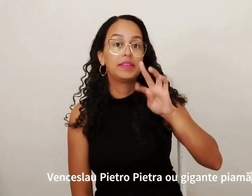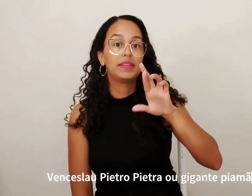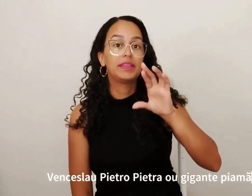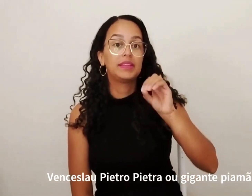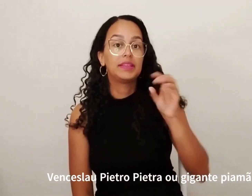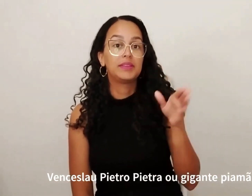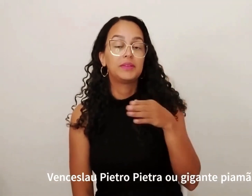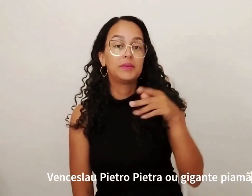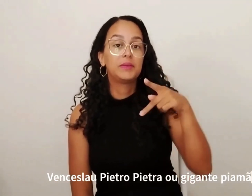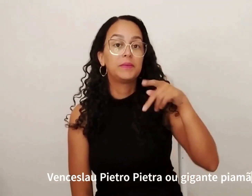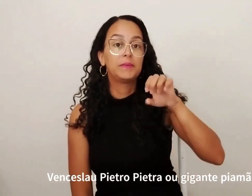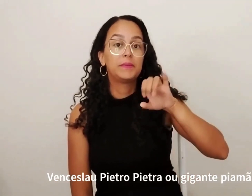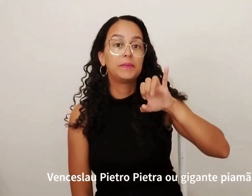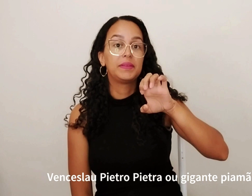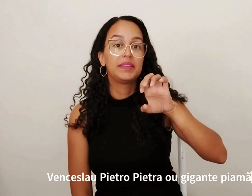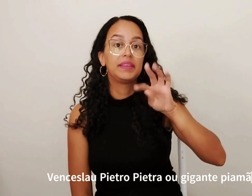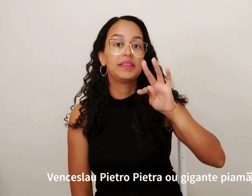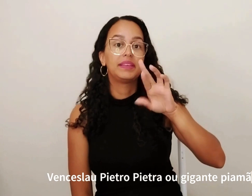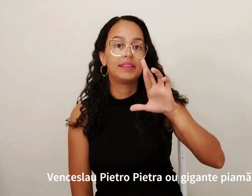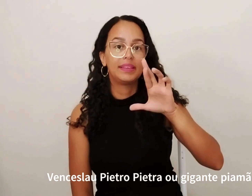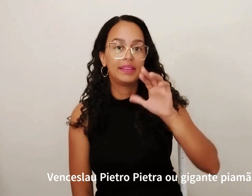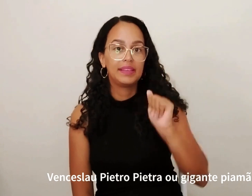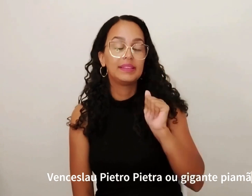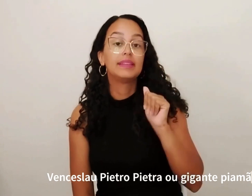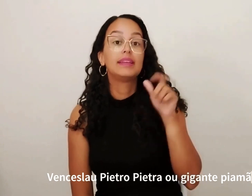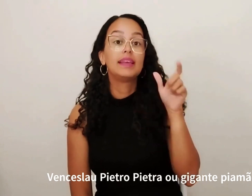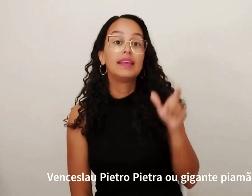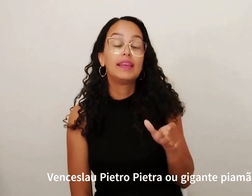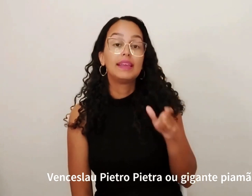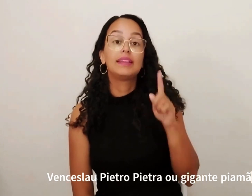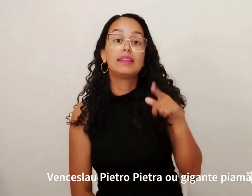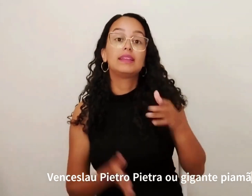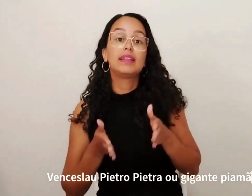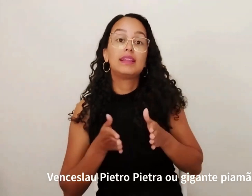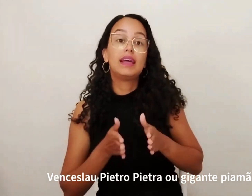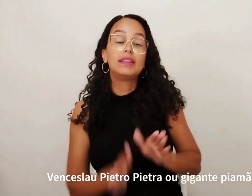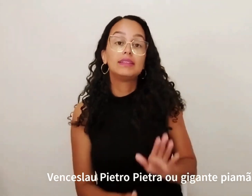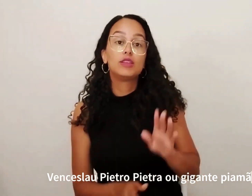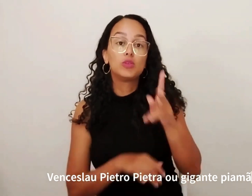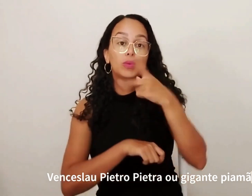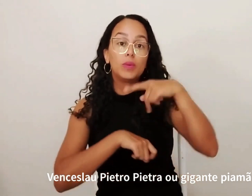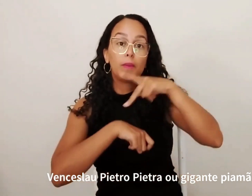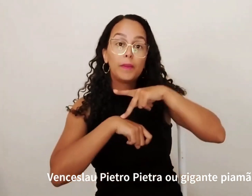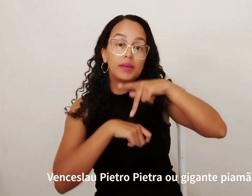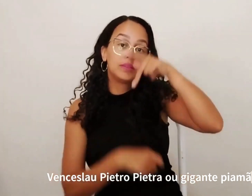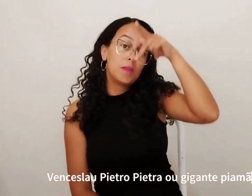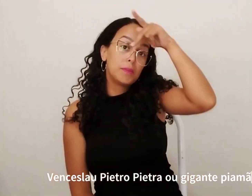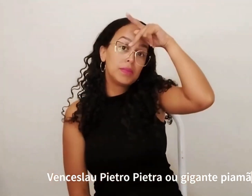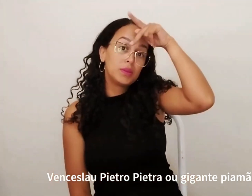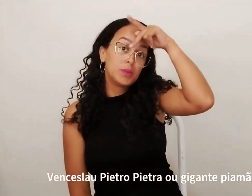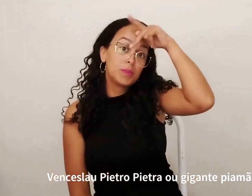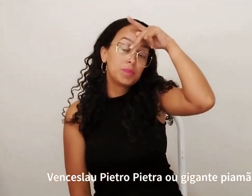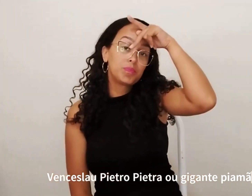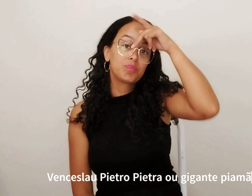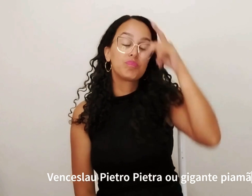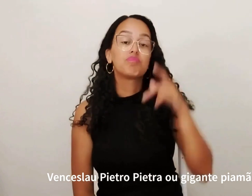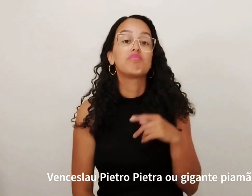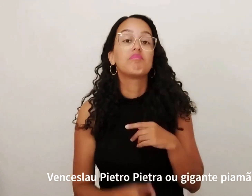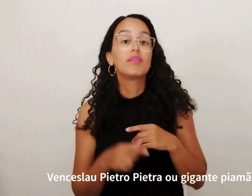Fazendeiro peruano, abastado, que vive em São Paulo, ele tem a posse do Muiraquitã,